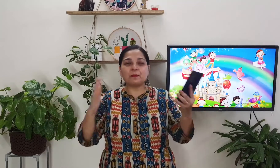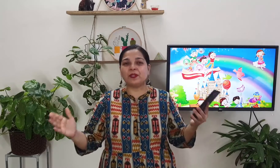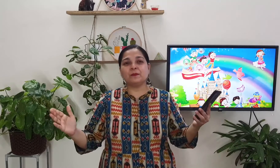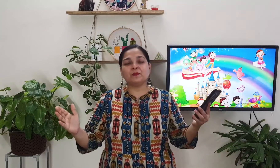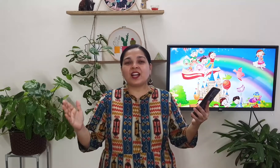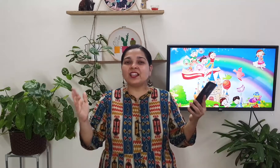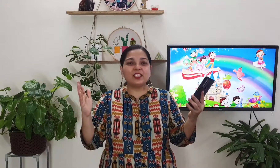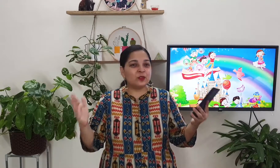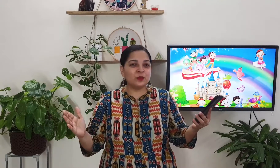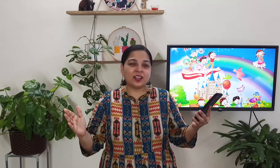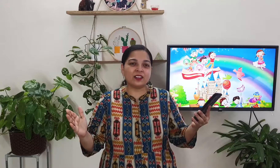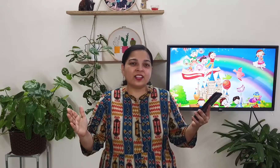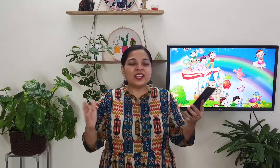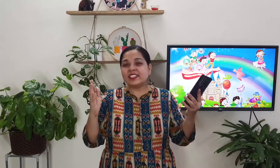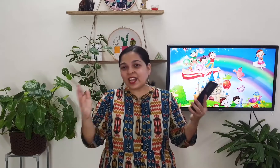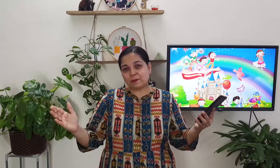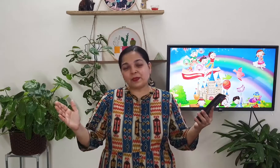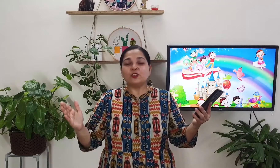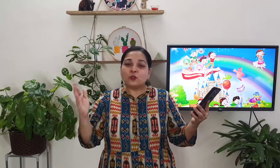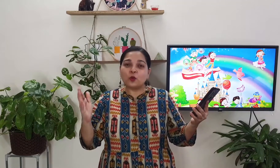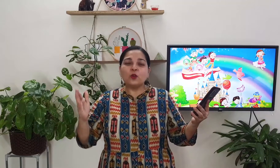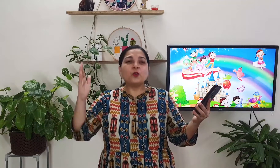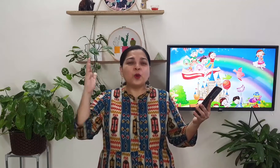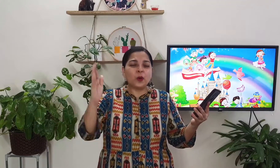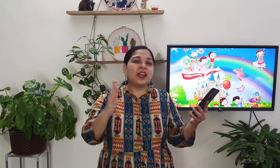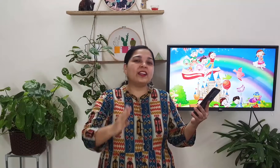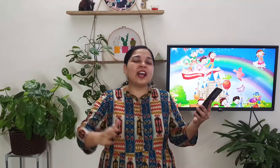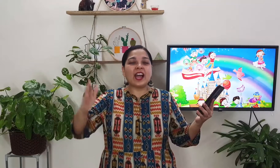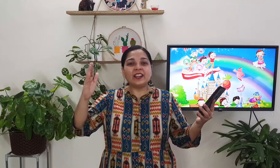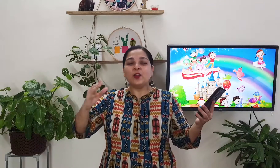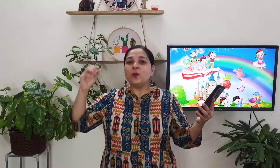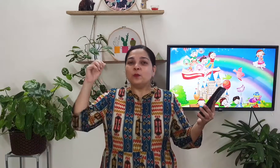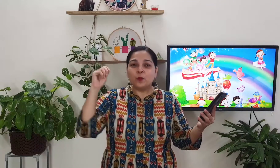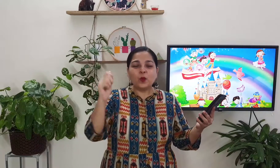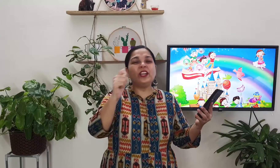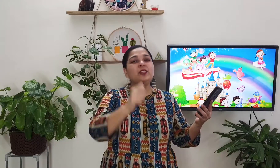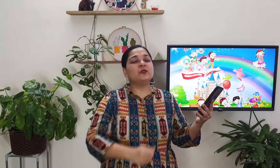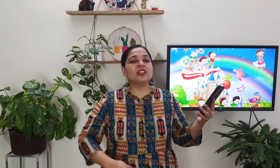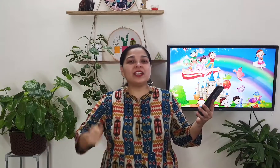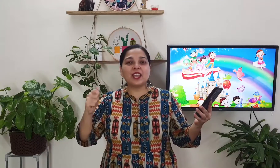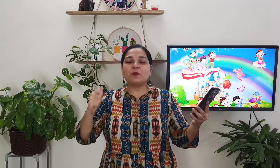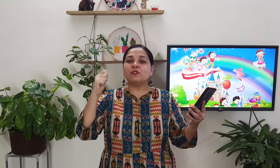ஒருபோதும் தொந்தரவு செய்ய முடியாது. அவர் மகிழ்ச்சியாக இருக்கிறார், சந்தோஷமாக இருக்கிறார்.